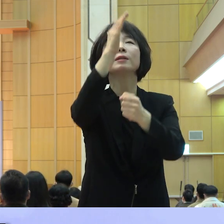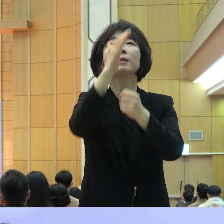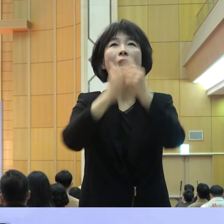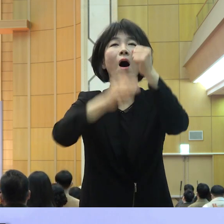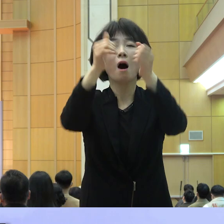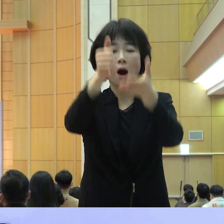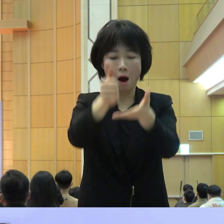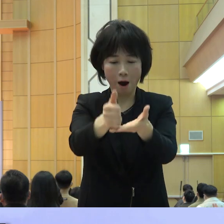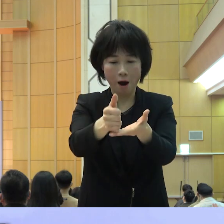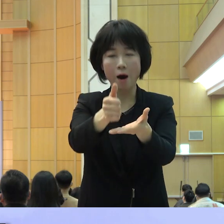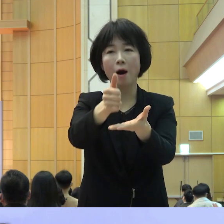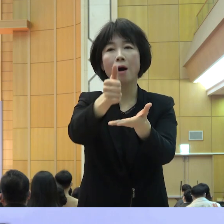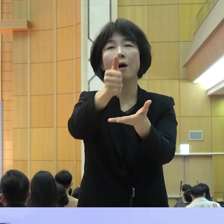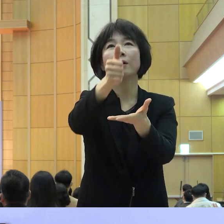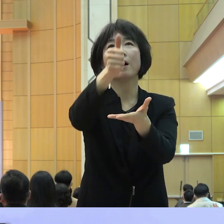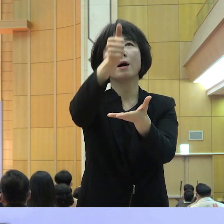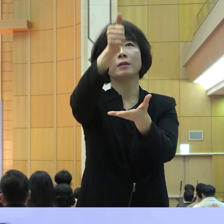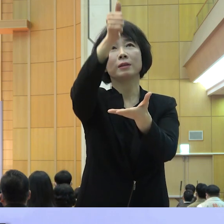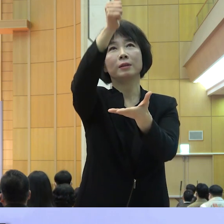좋으신